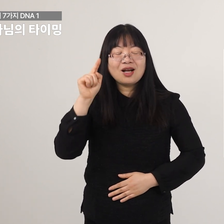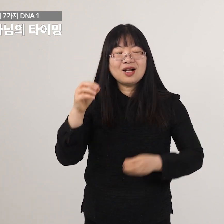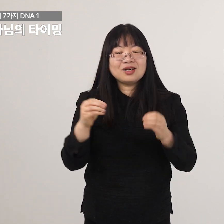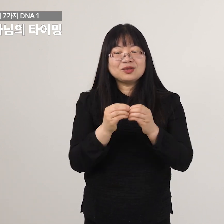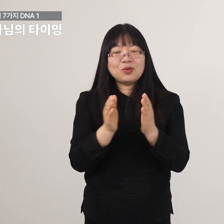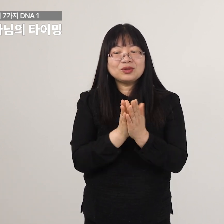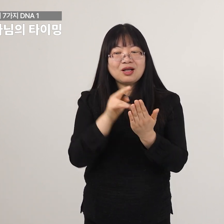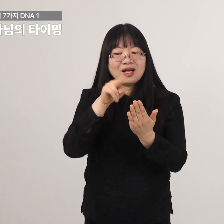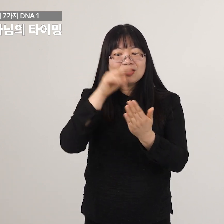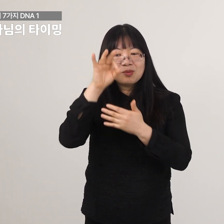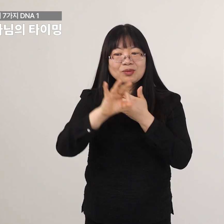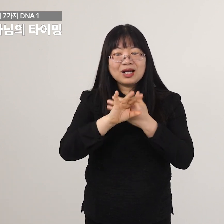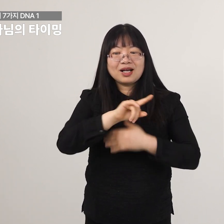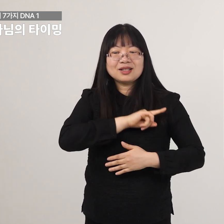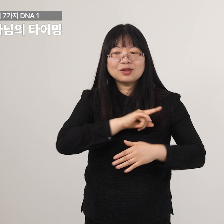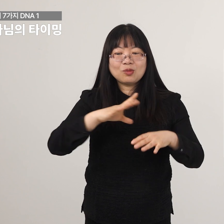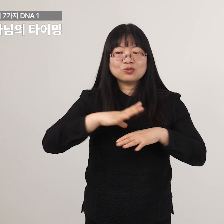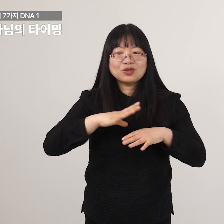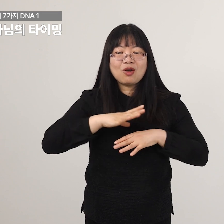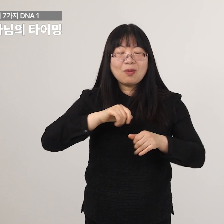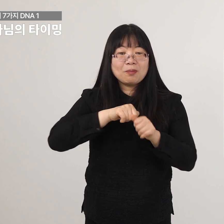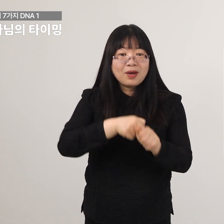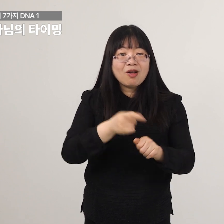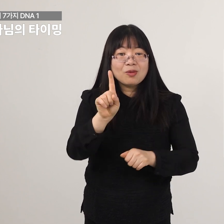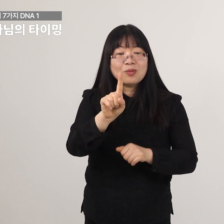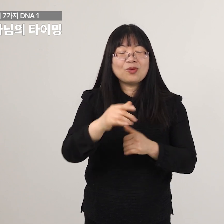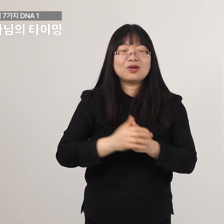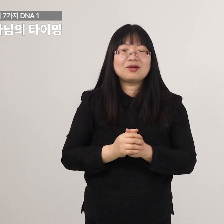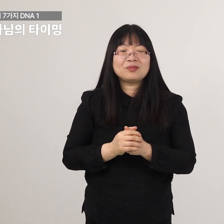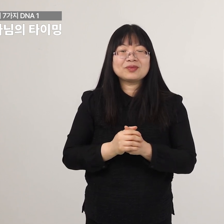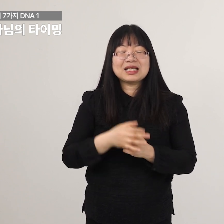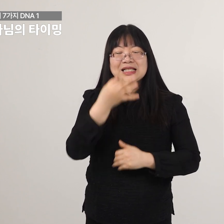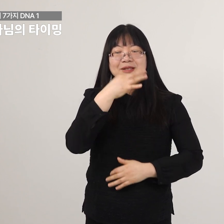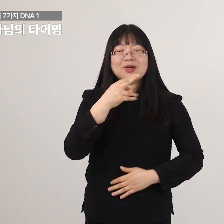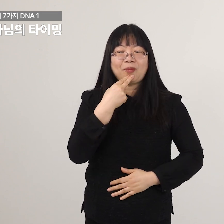소설에 보면 가장 무서운 형벌이